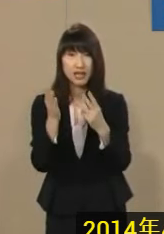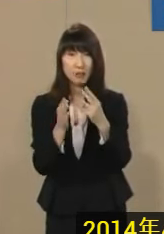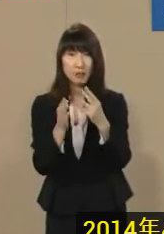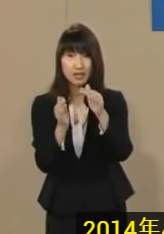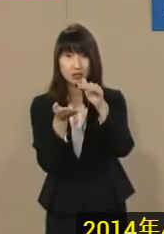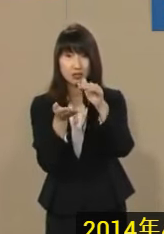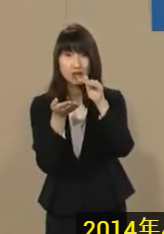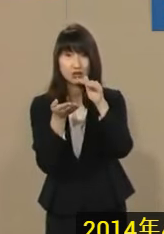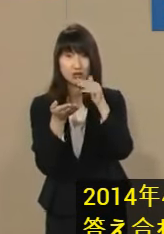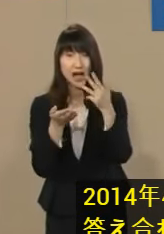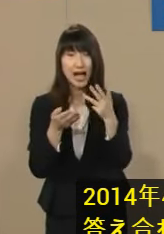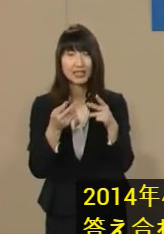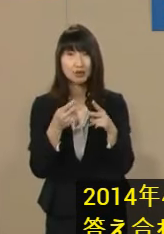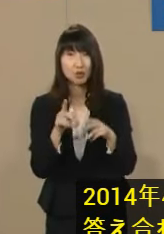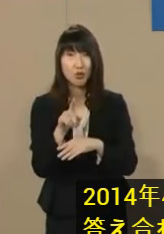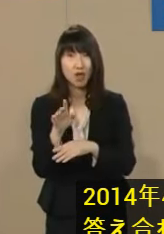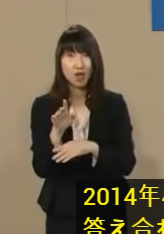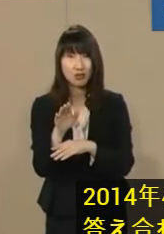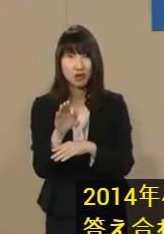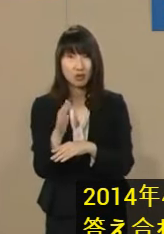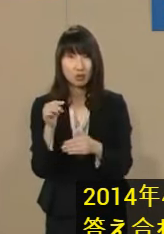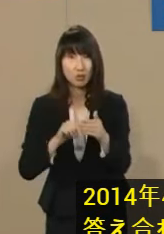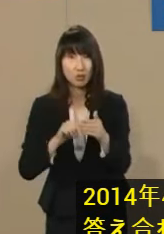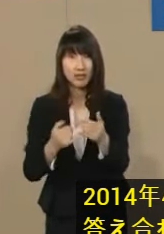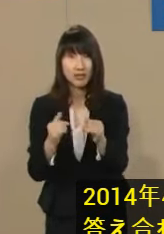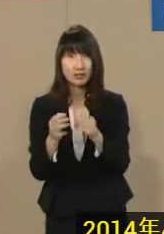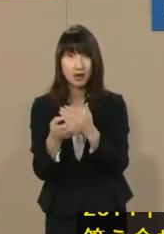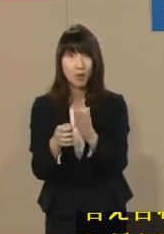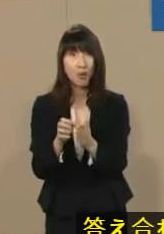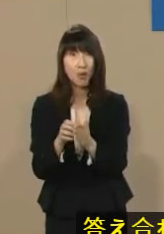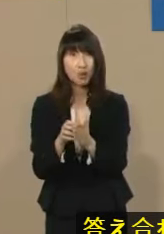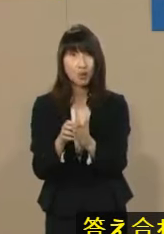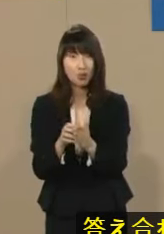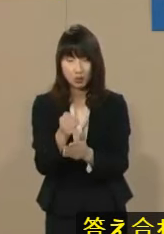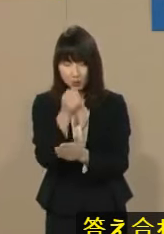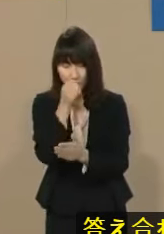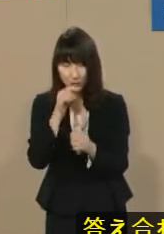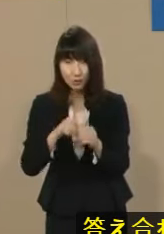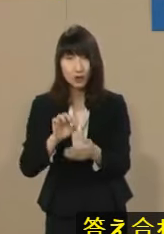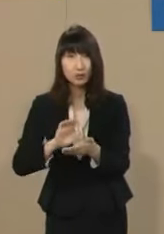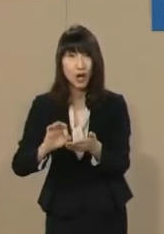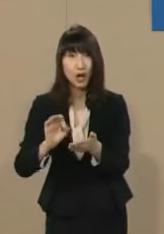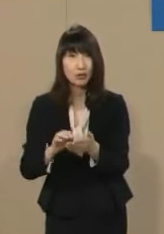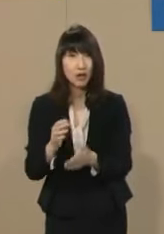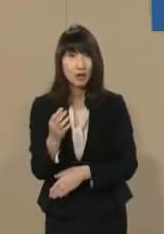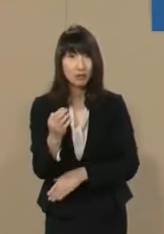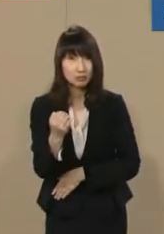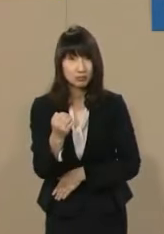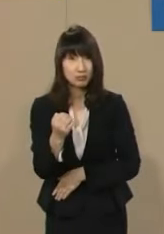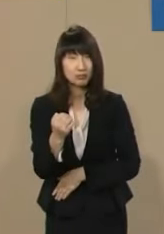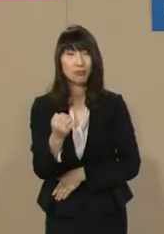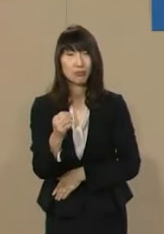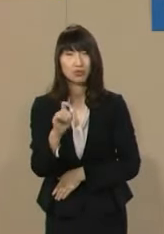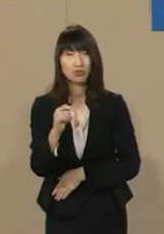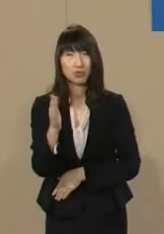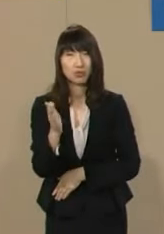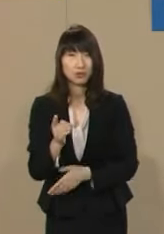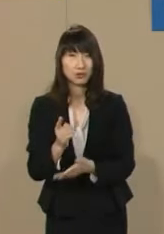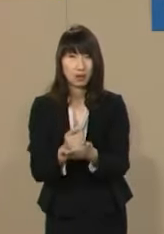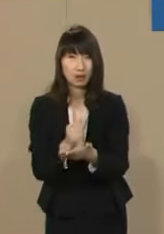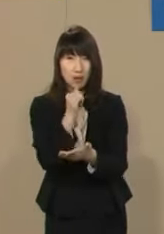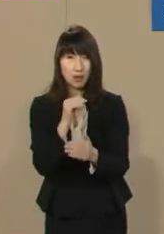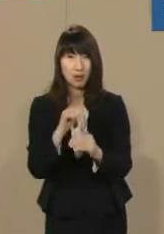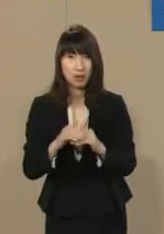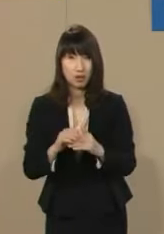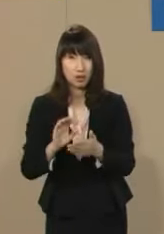の税収で8兆円程度になりますけれども、そのうち社会保障の充実に使われたのはたった 16% のみ。消